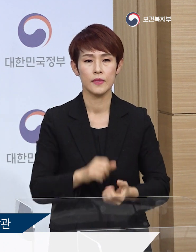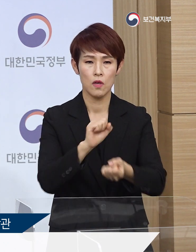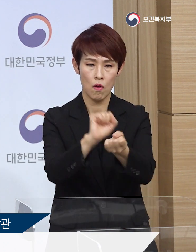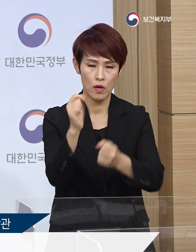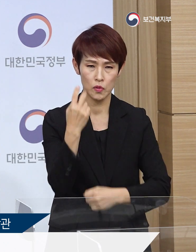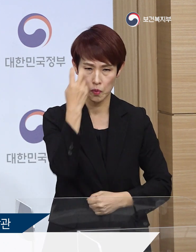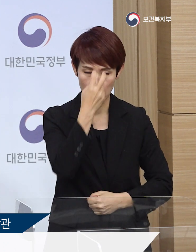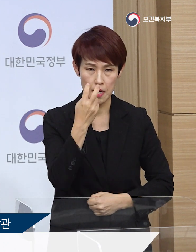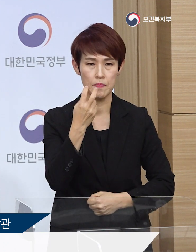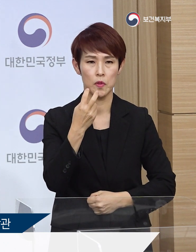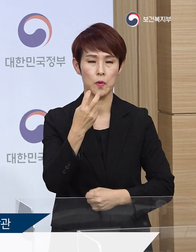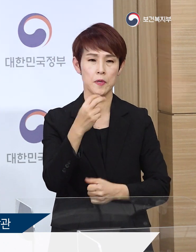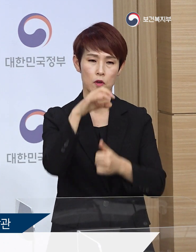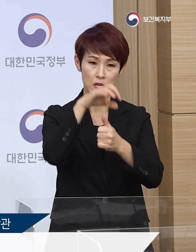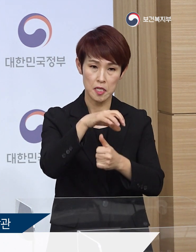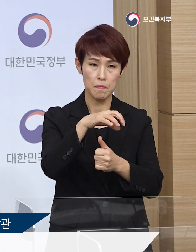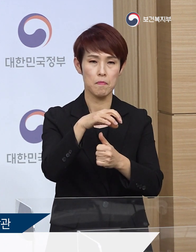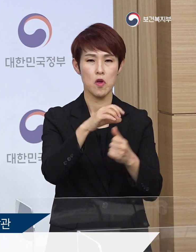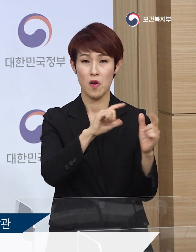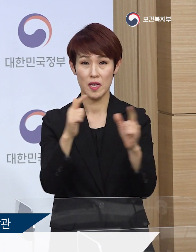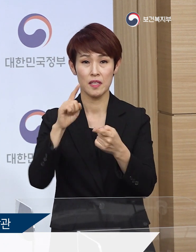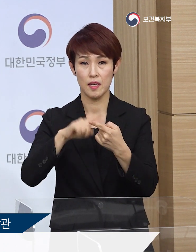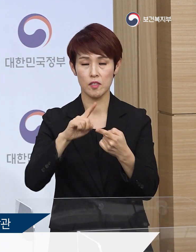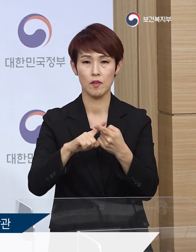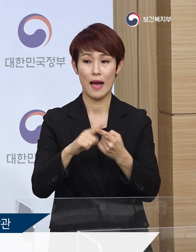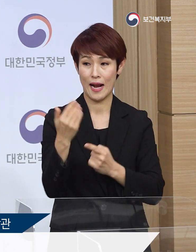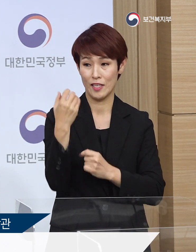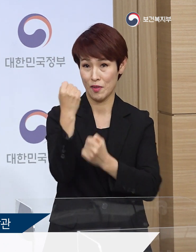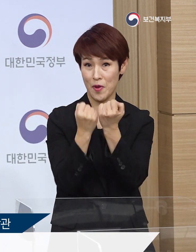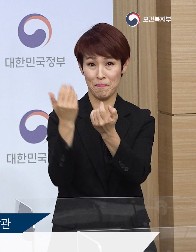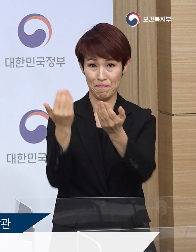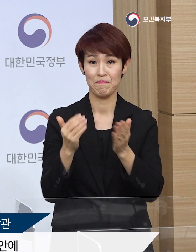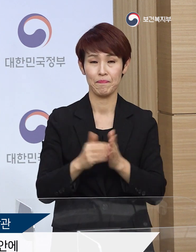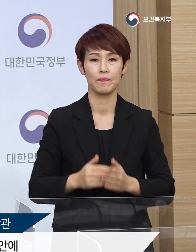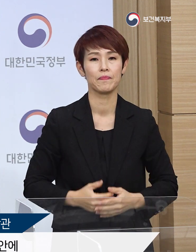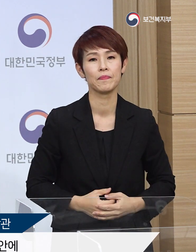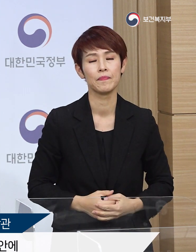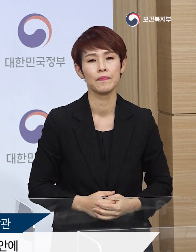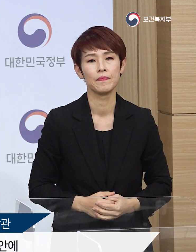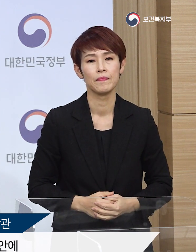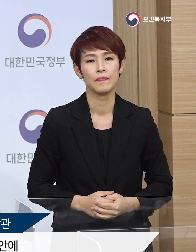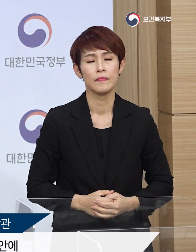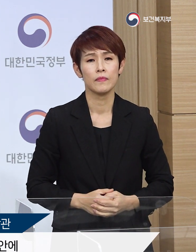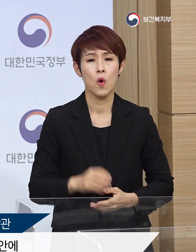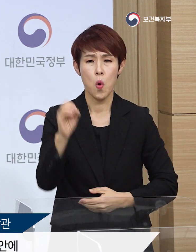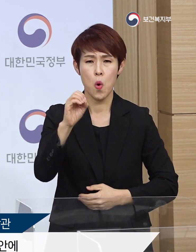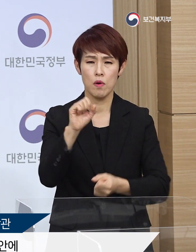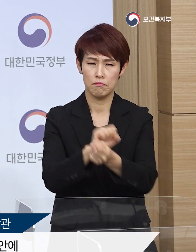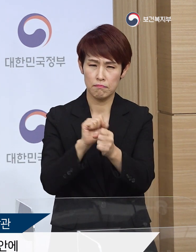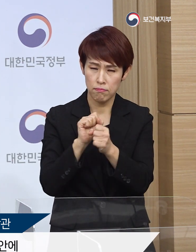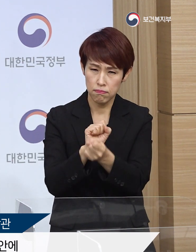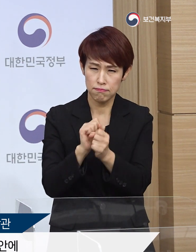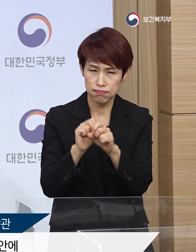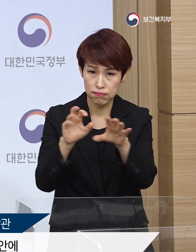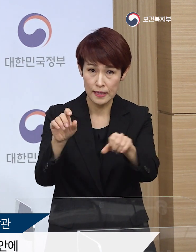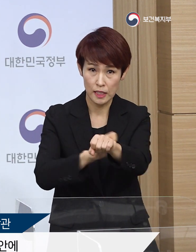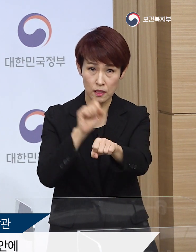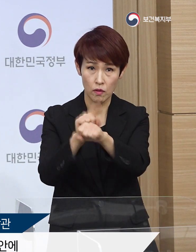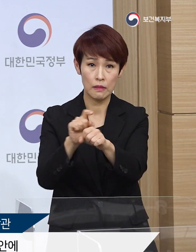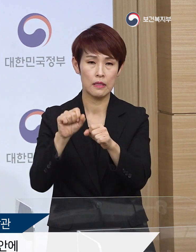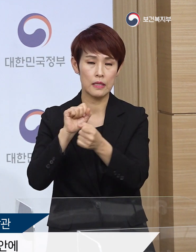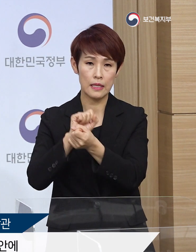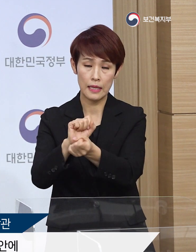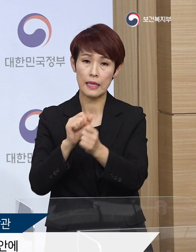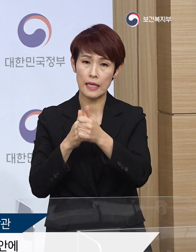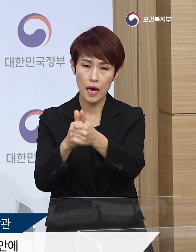역학조사와 격리체계 개편에 대해서는 질병관리청장이 설명드렸습니다. 오미크론 유행 특성을 고려한 의료대응체계 개편